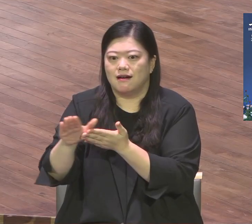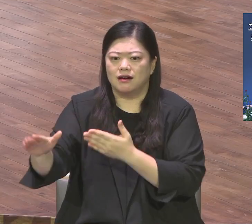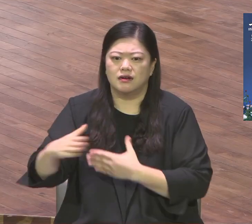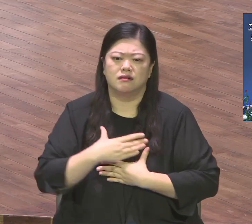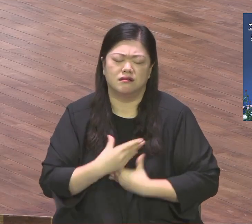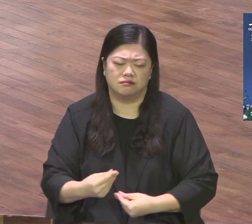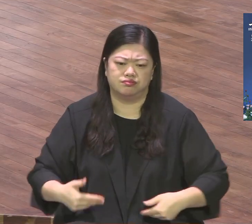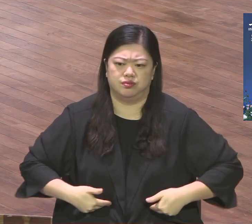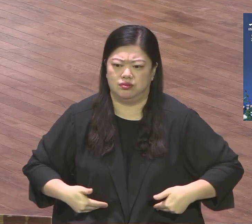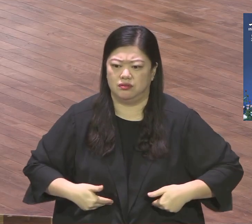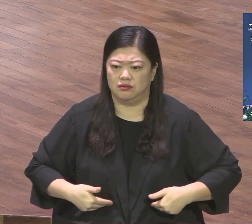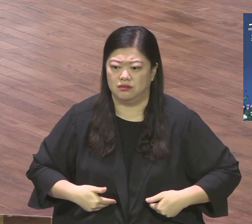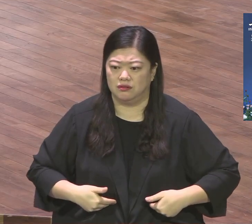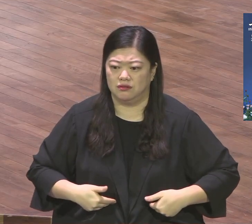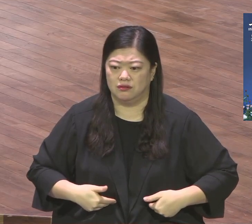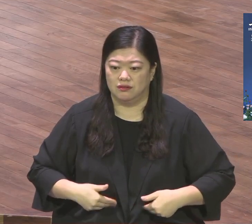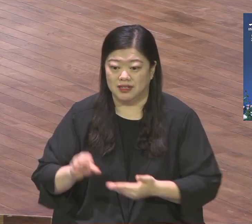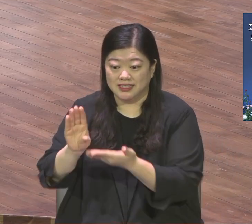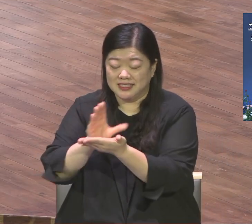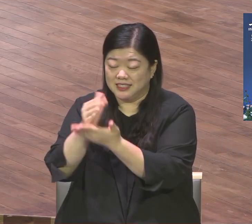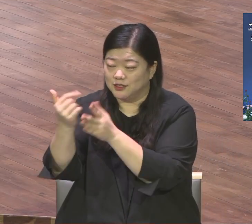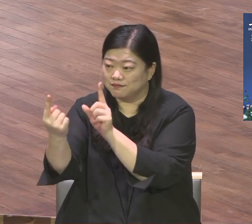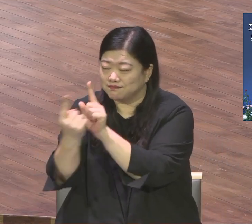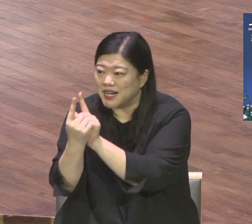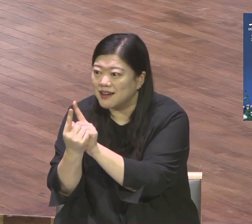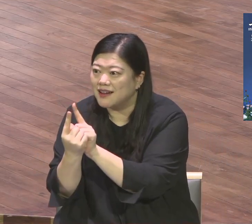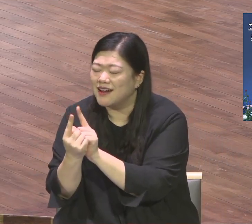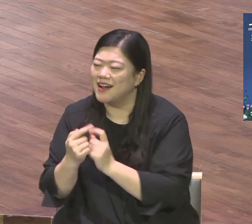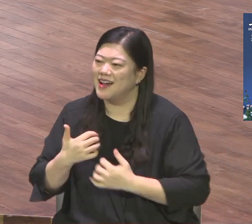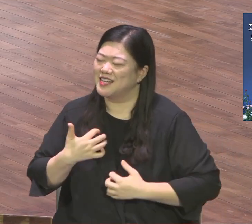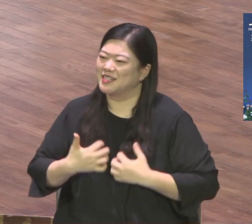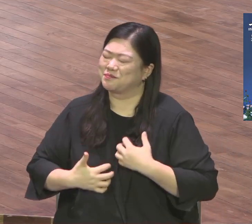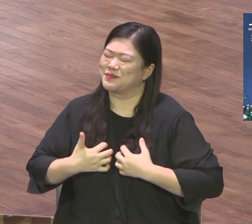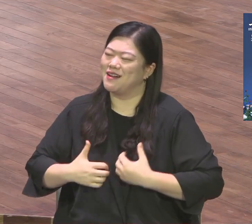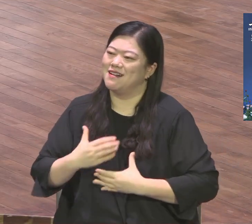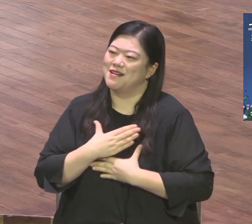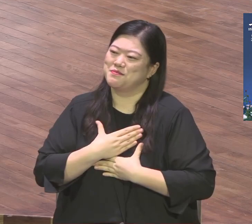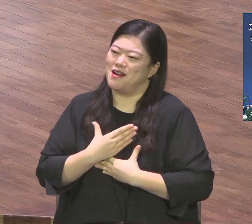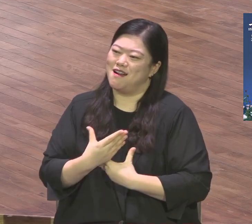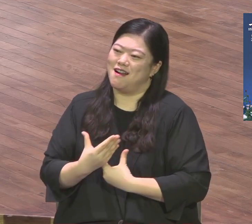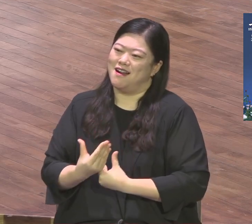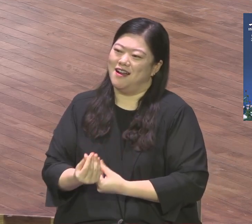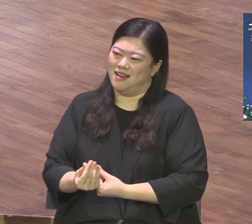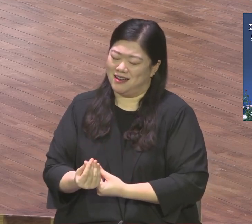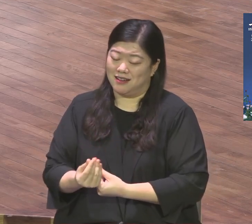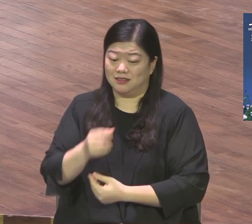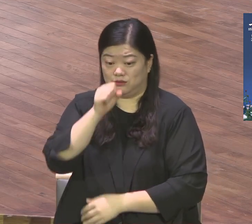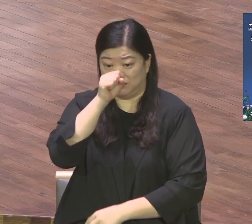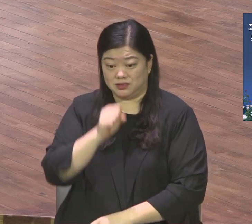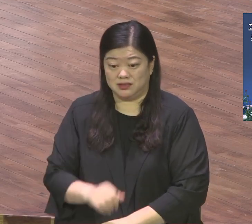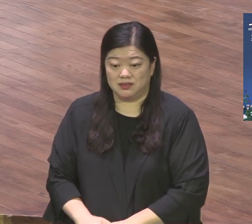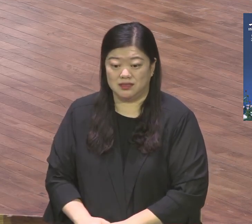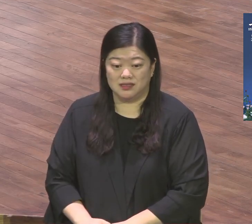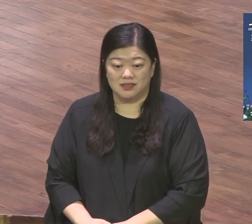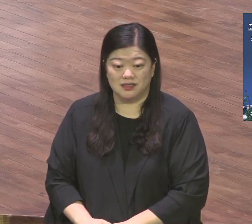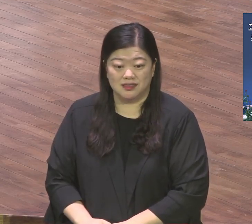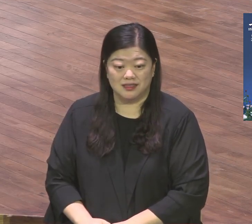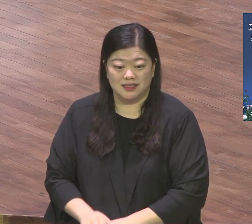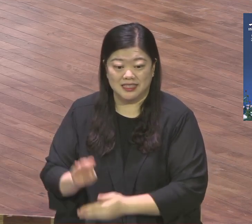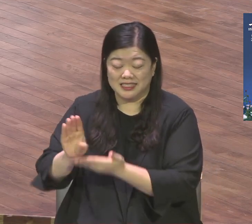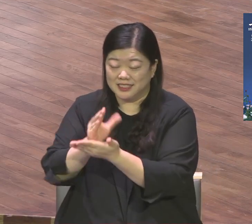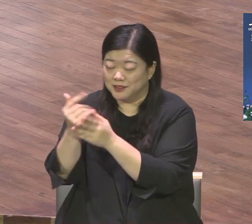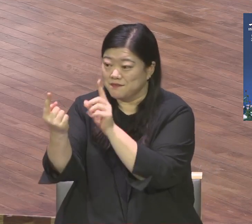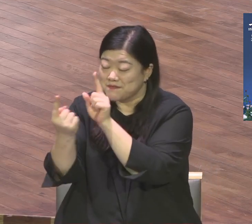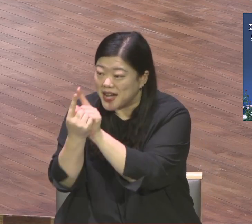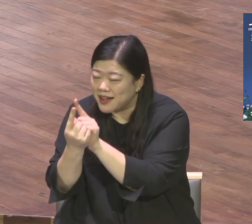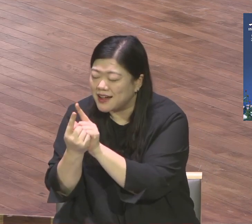예수 그리스도 안에 있는 그 놀라운 능력을 체험하는 것입니다. 시간이 흐르면 흐를수록 그야말로 더